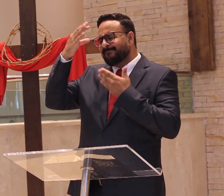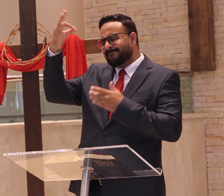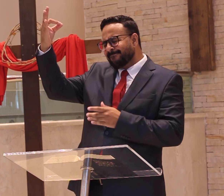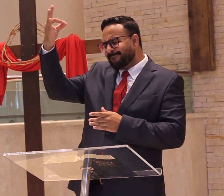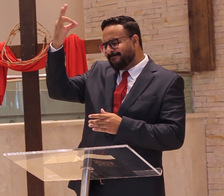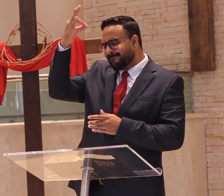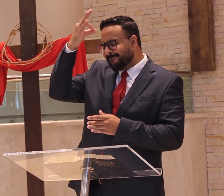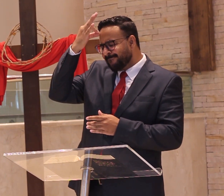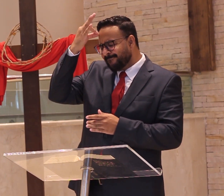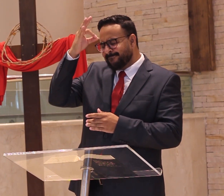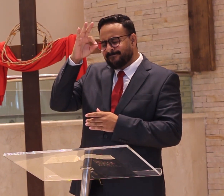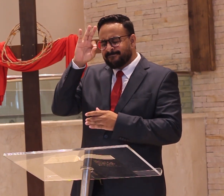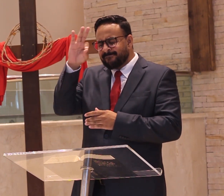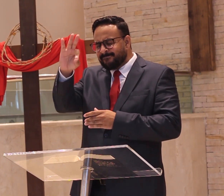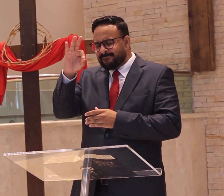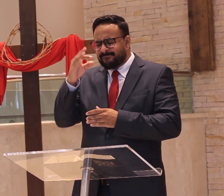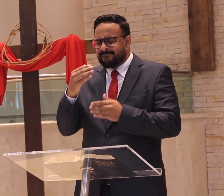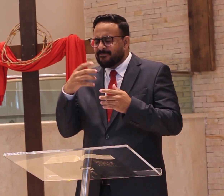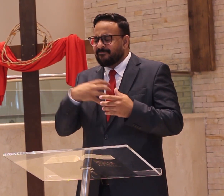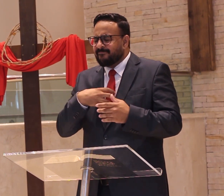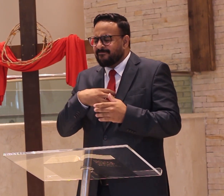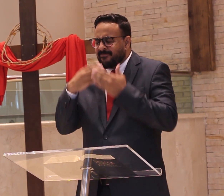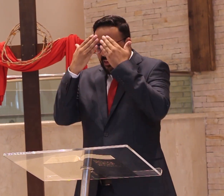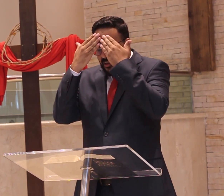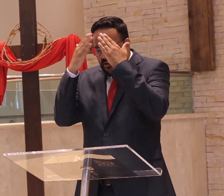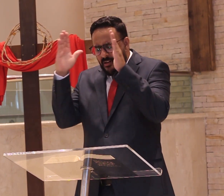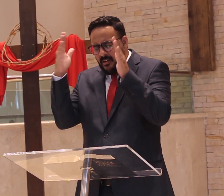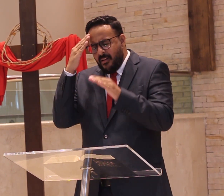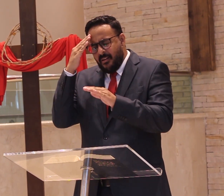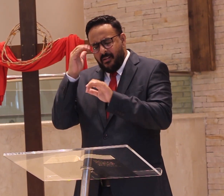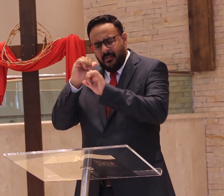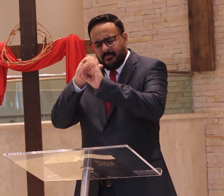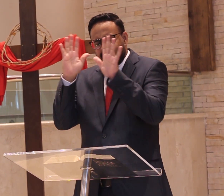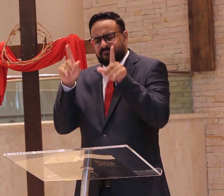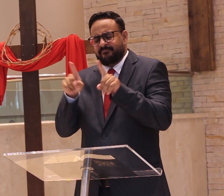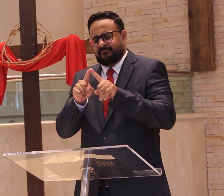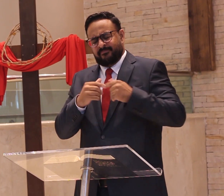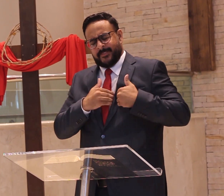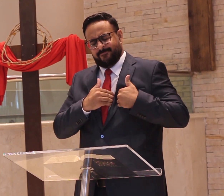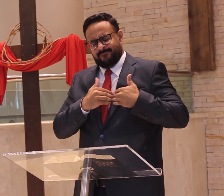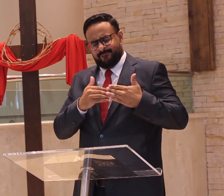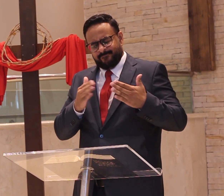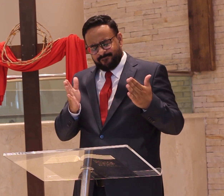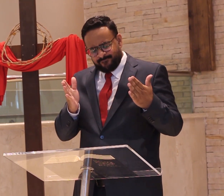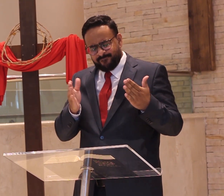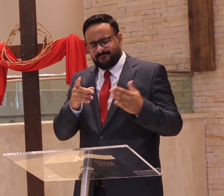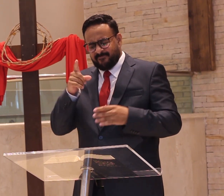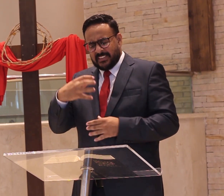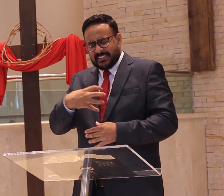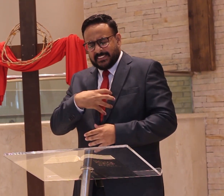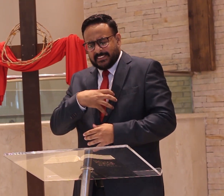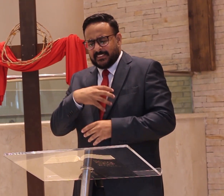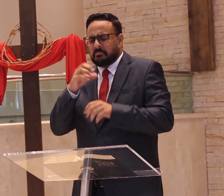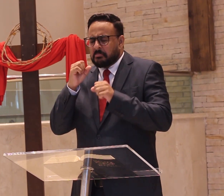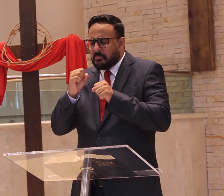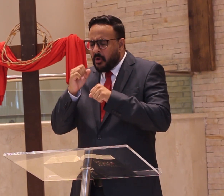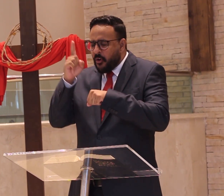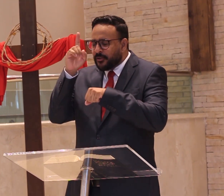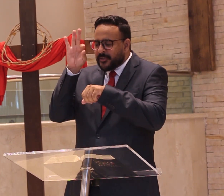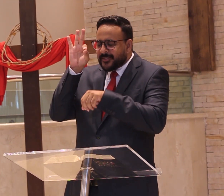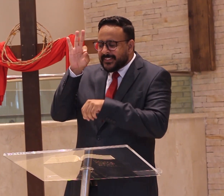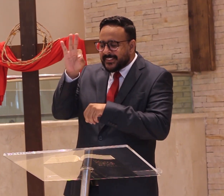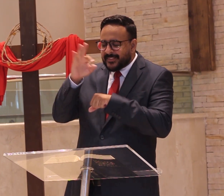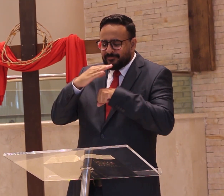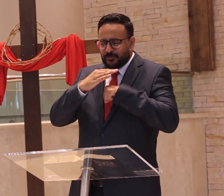para nós, na onde pudemos ter a presença do Teu Santo Espírito tocando em nossas mentes, em nossos corações